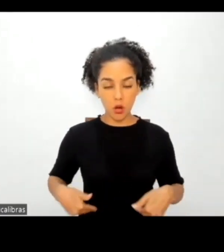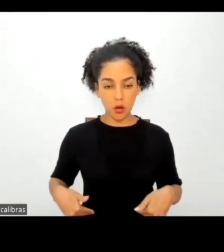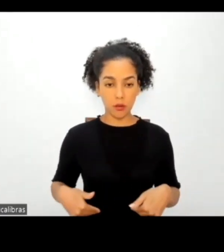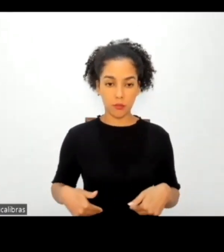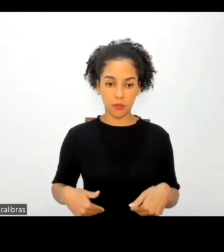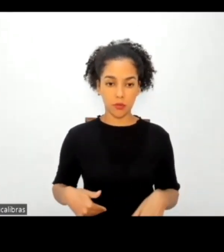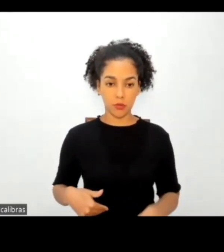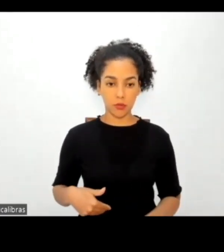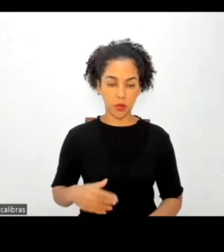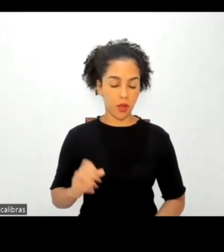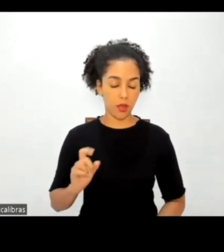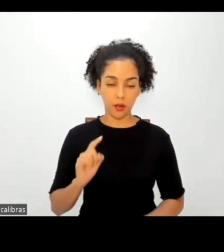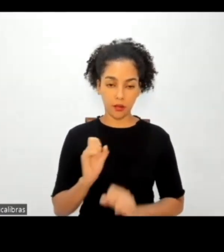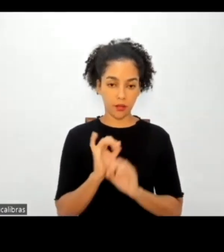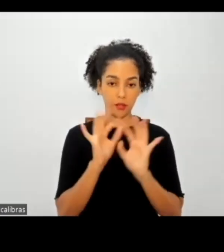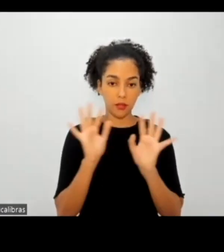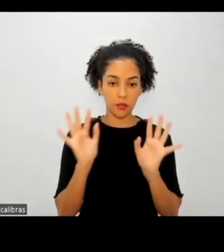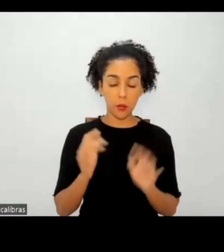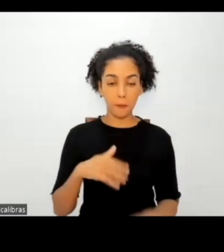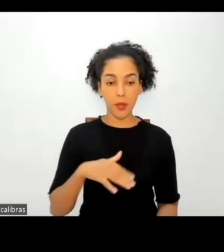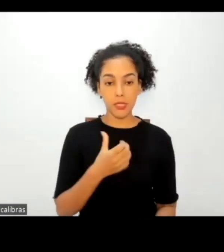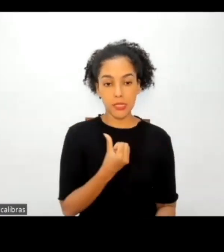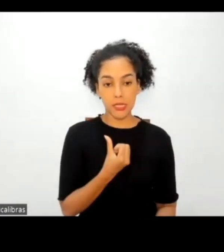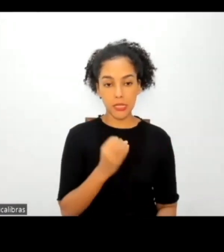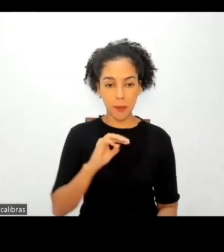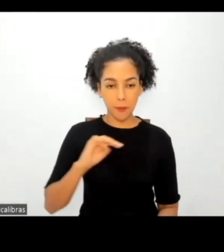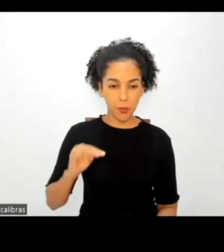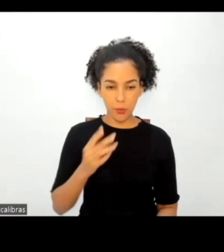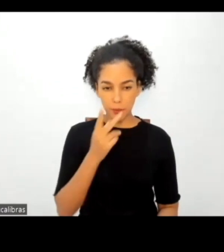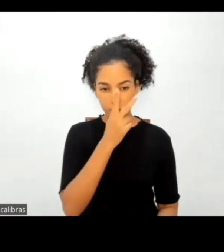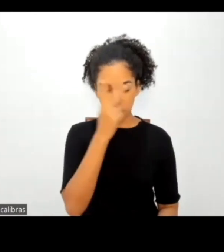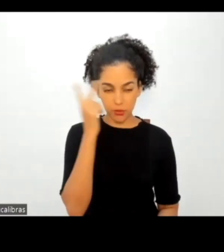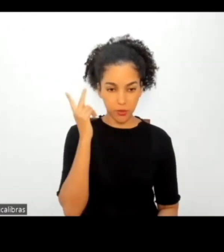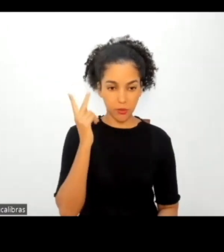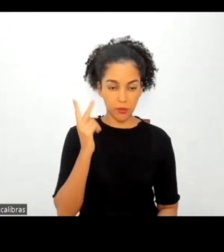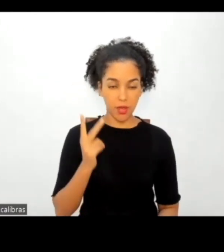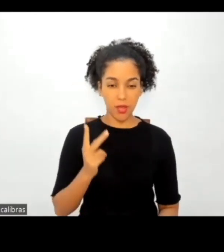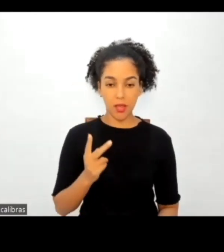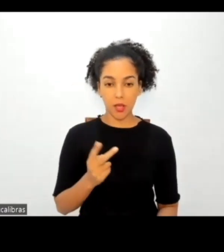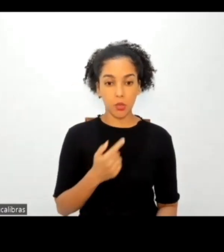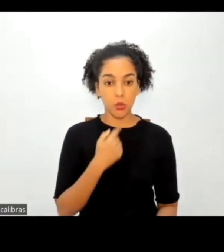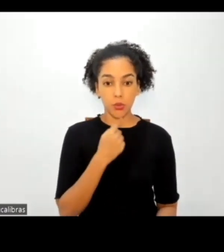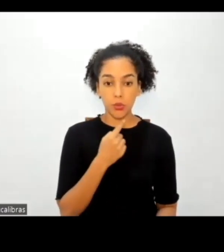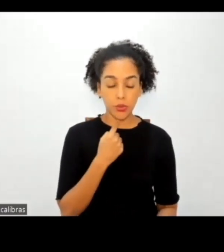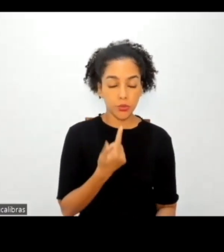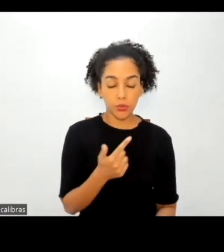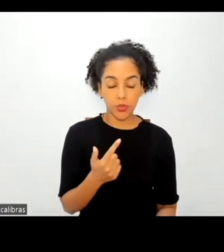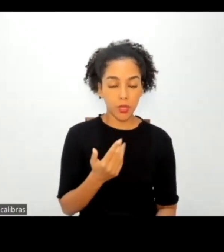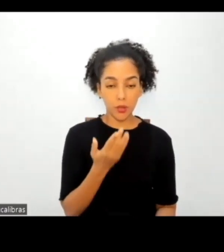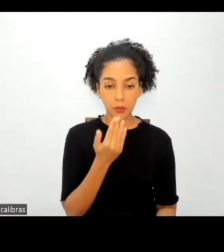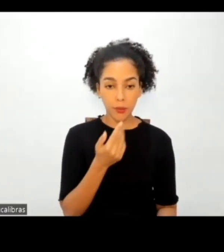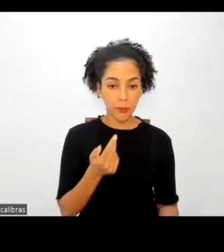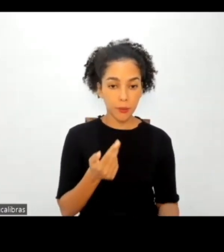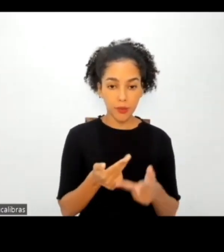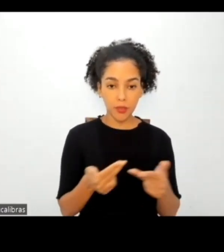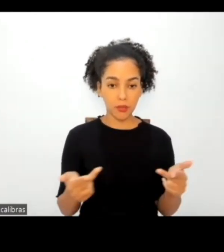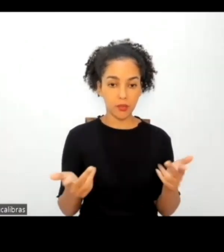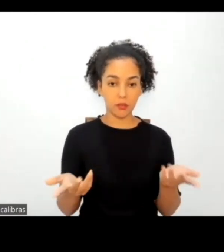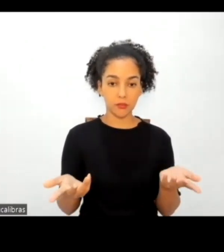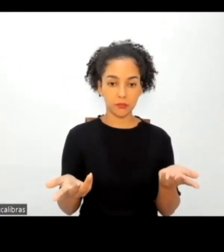muito evidente, né, mais de 60 milhões de pessoas em condição de insegurança alimentar. Isso mostra